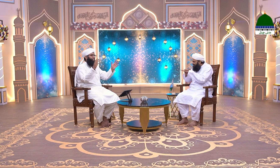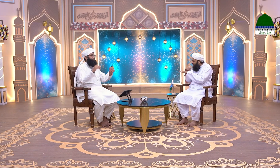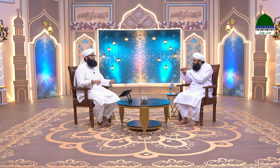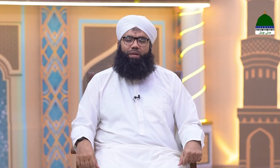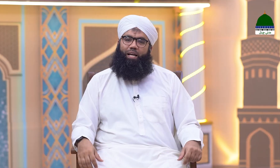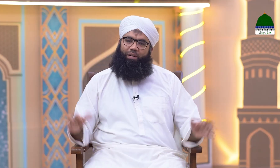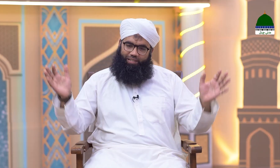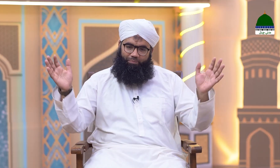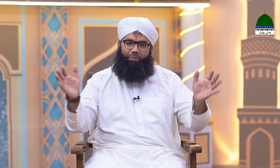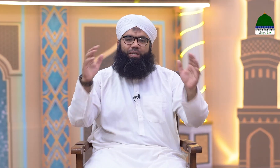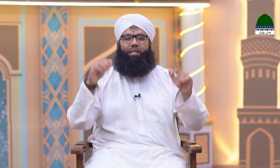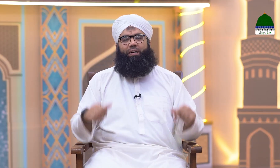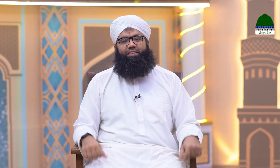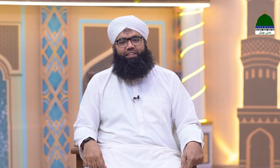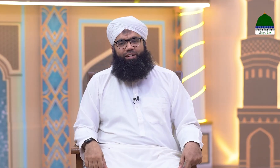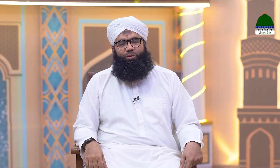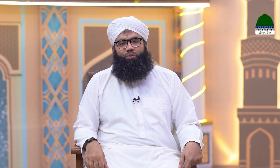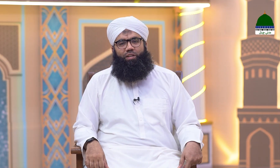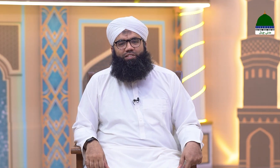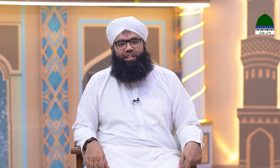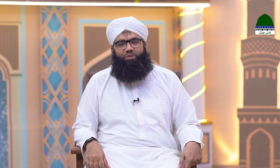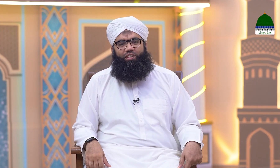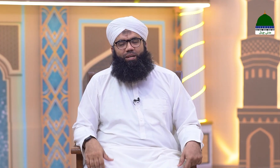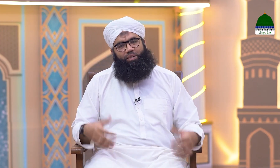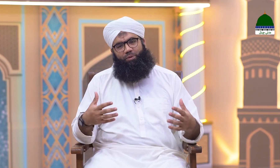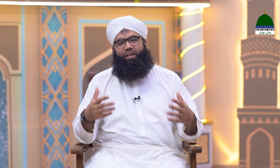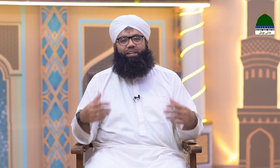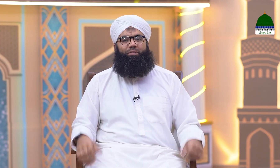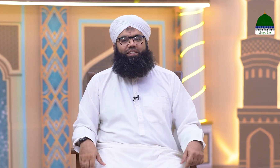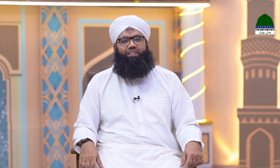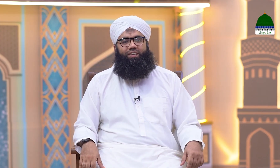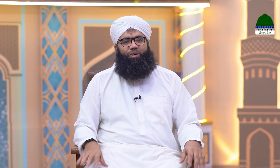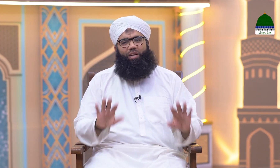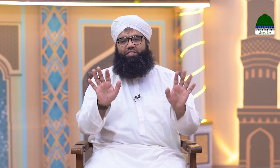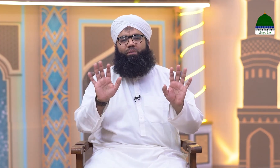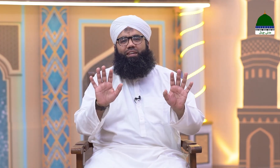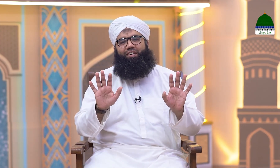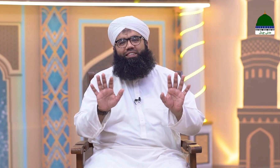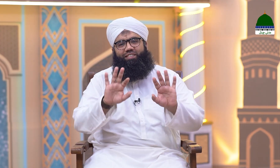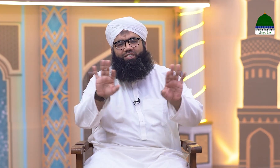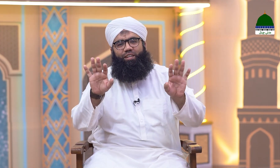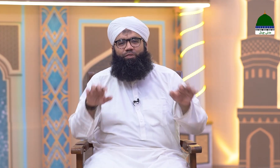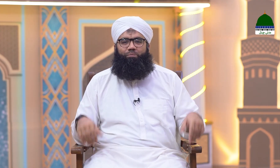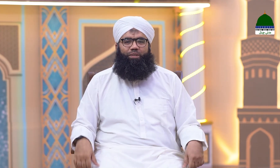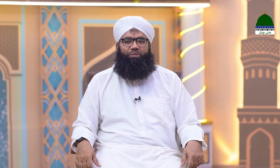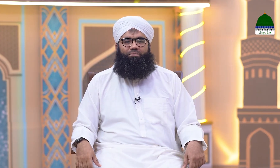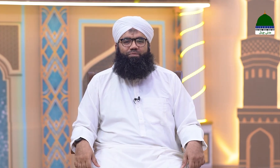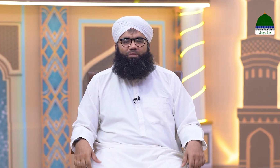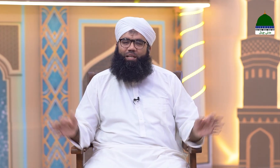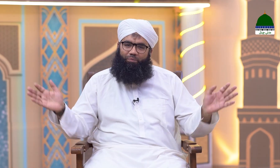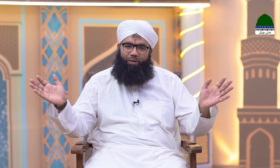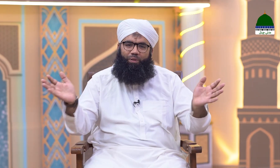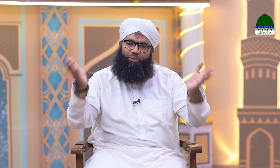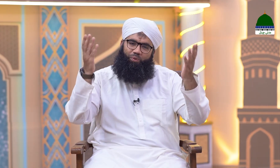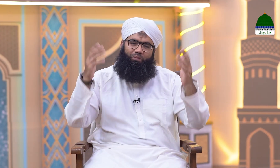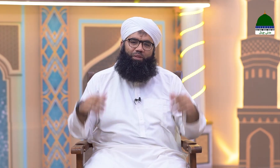شفقتیں دیں، پیار بانٹیں، محبتیں بانٹیں۔ حضور علیہ الصلوۃ والسلام کا مبارک عمل یہ تھا، کوئی ایسا عمل نہ کرتے جس سے نفرت پیدا ہو،